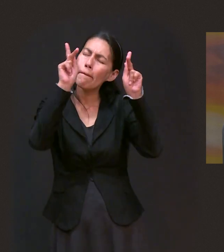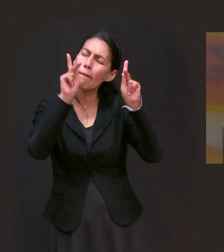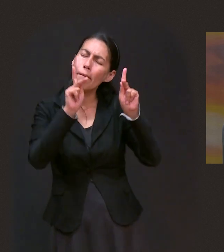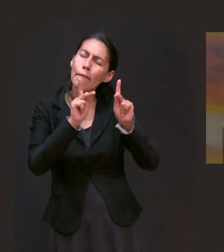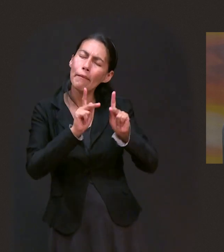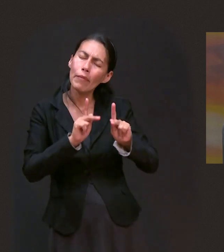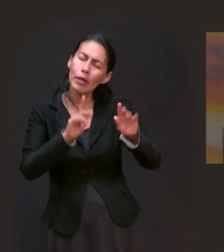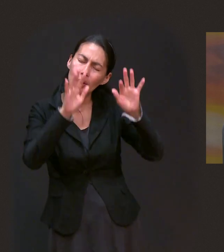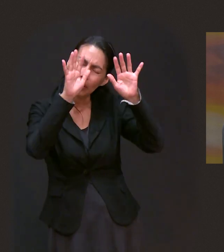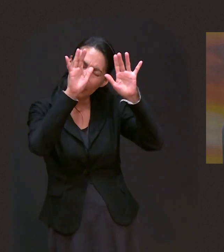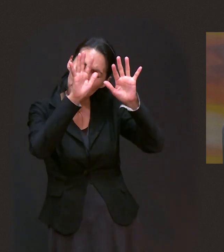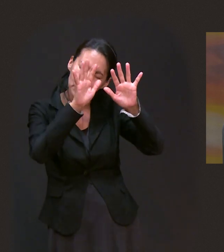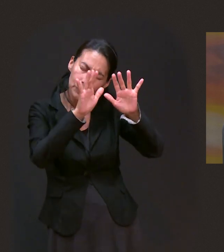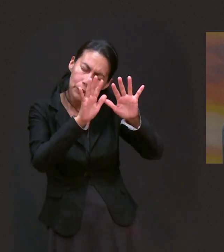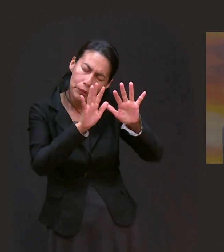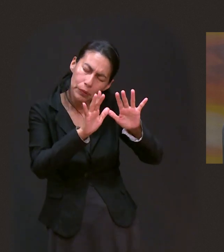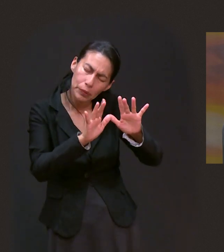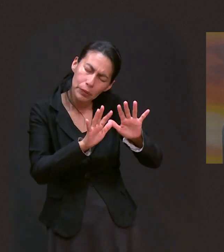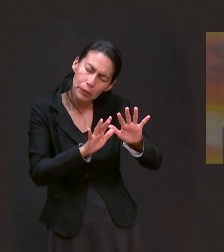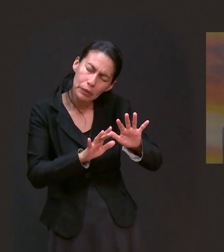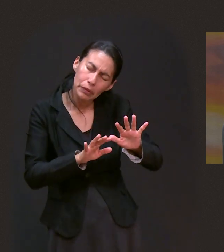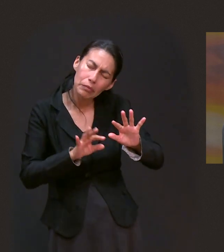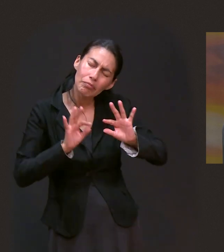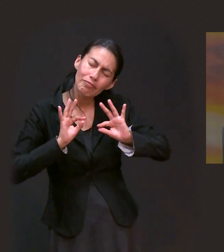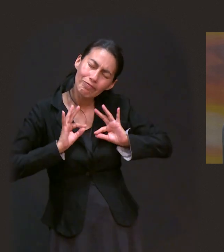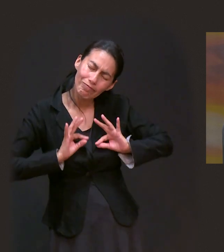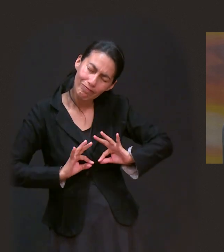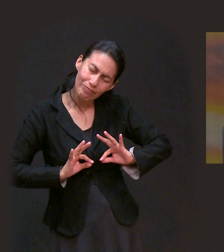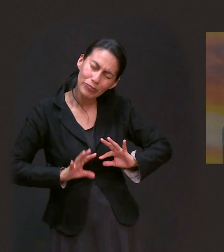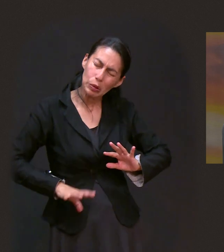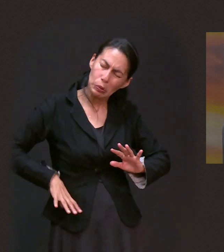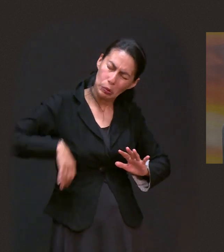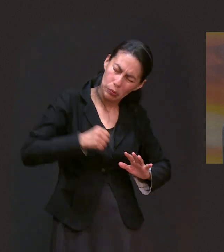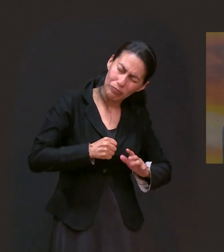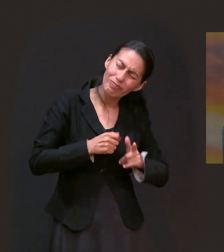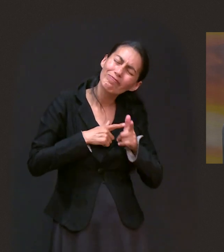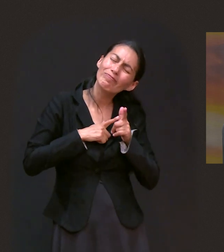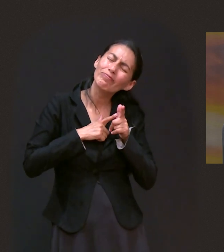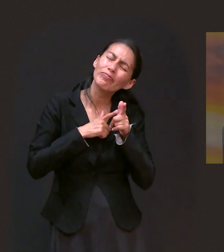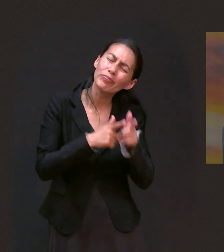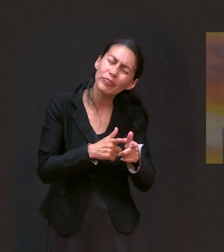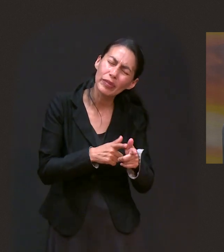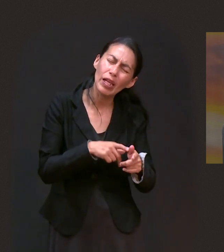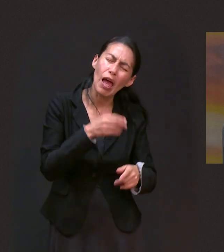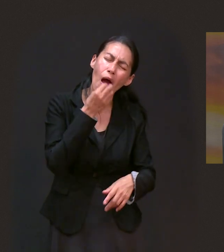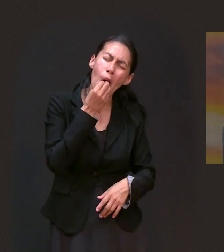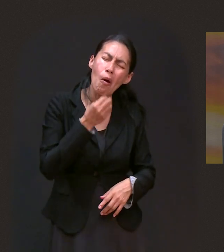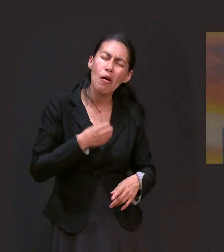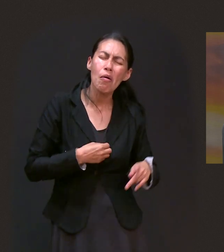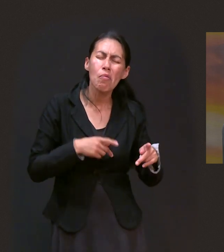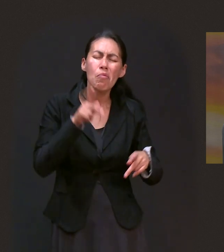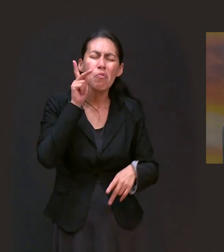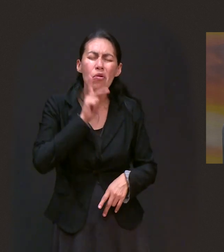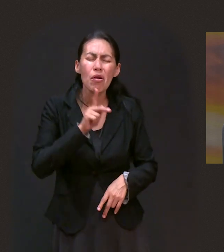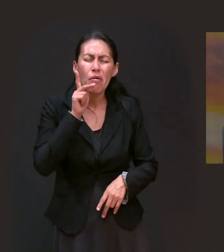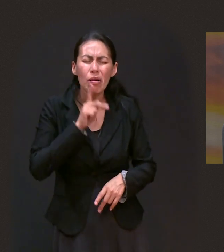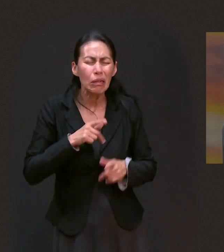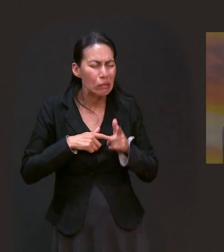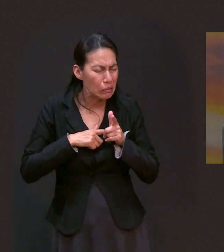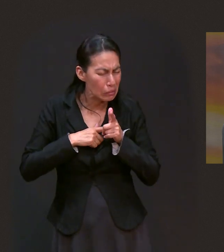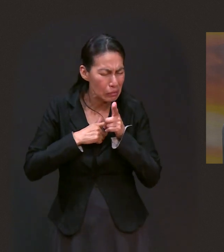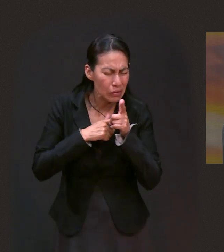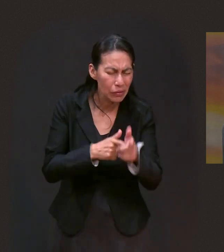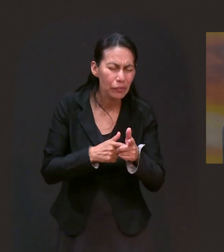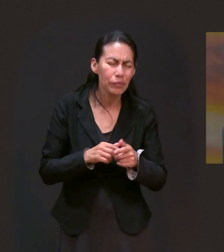darle la paz que necesita para poder soportar diversas pruebas así te pedimos por la